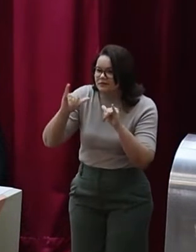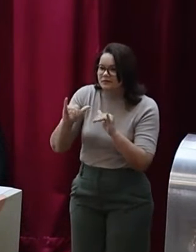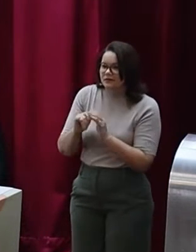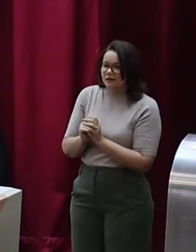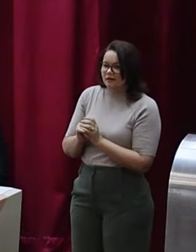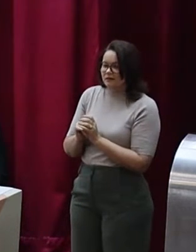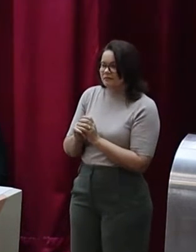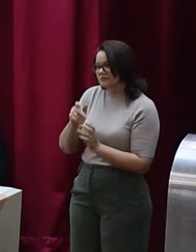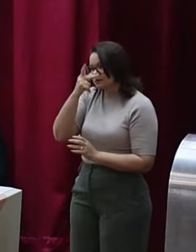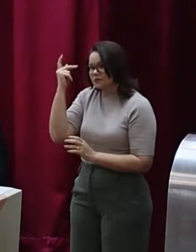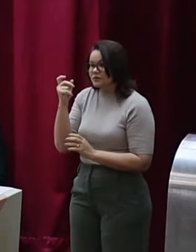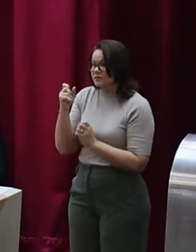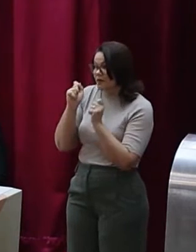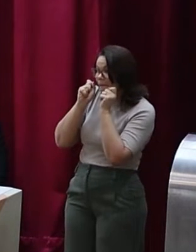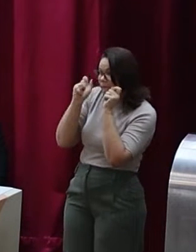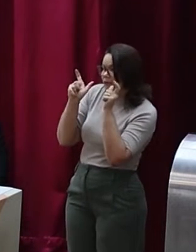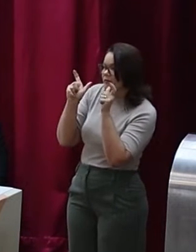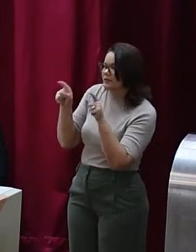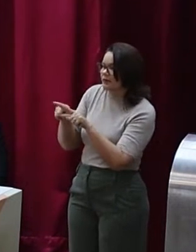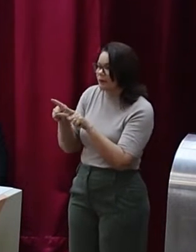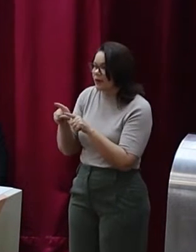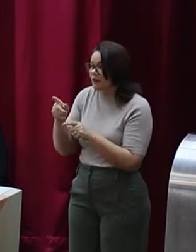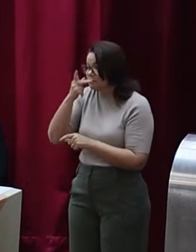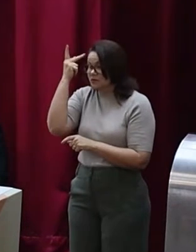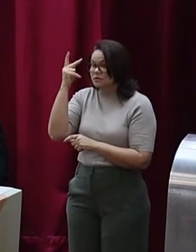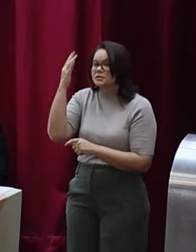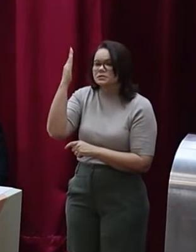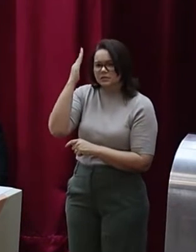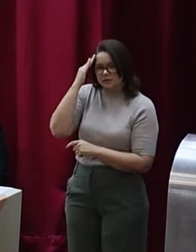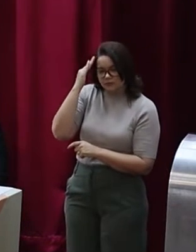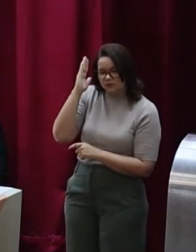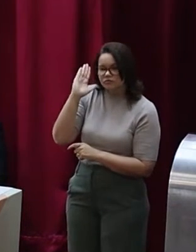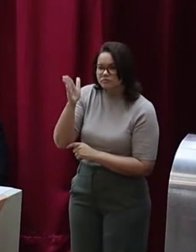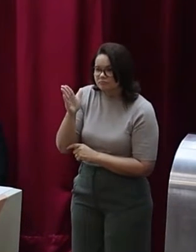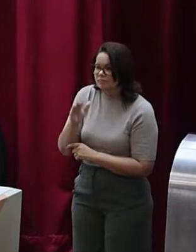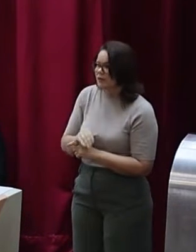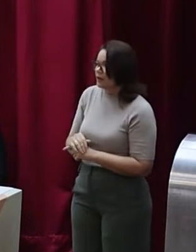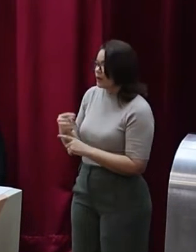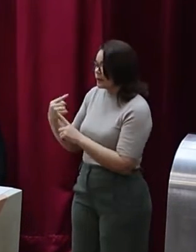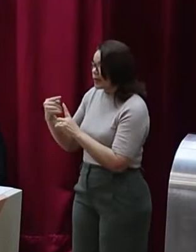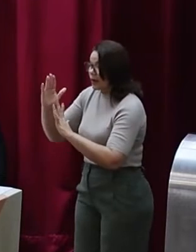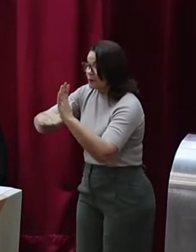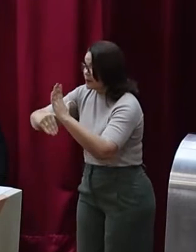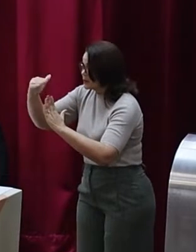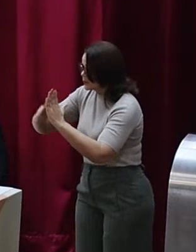aí a população segue e, enfim, sabe se orientar. E é muito interessante que a Mariluce também, ela é uma pintora, né, ela é uma